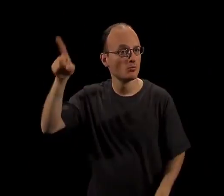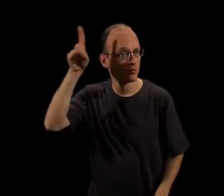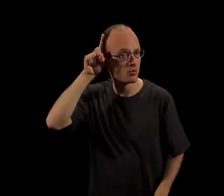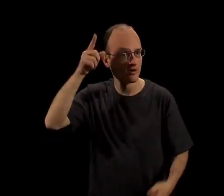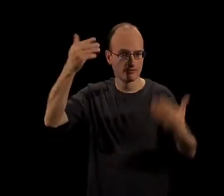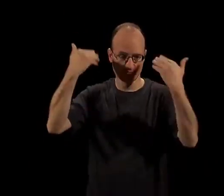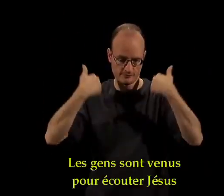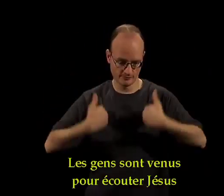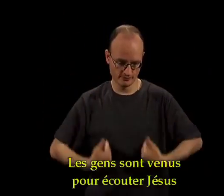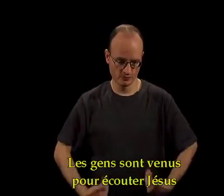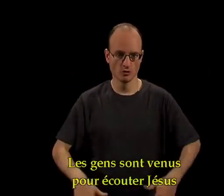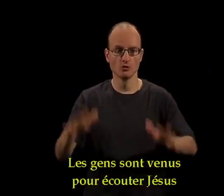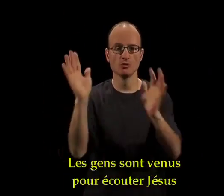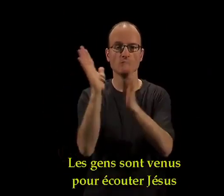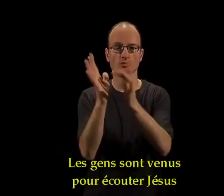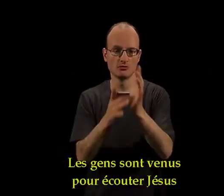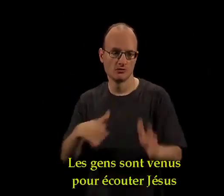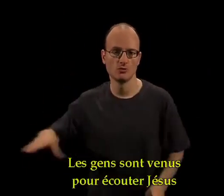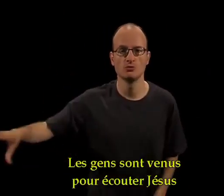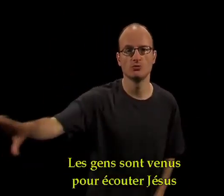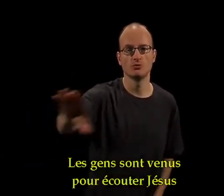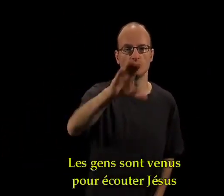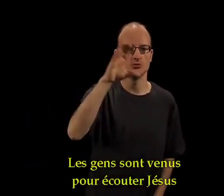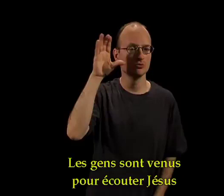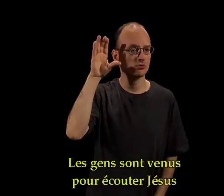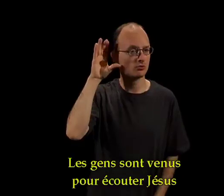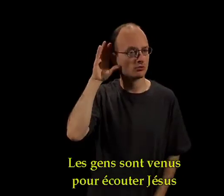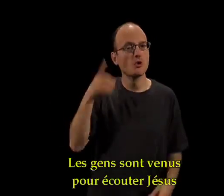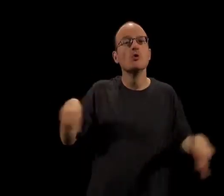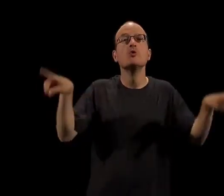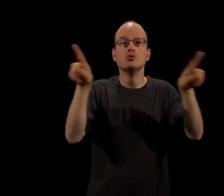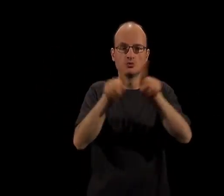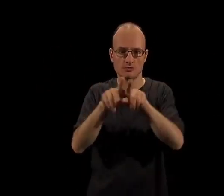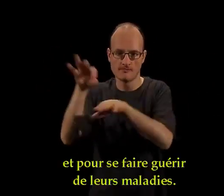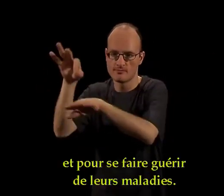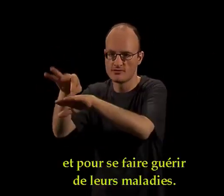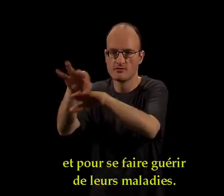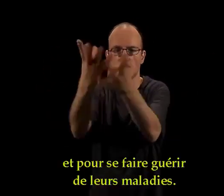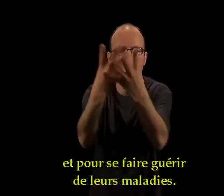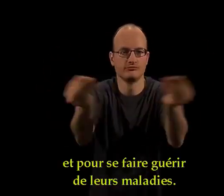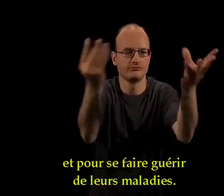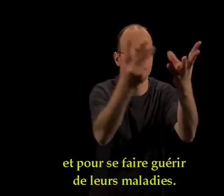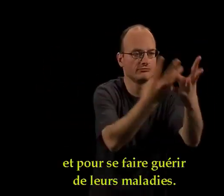il a un grand nombre de ses disciples. Les gens sont venus pour écouter Jésus et pour se faire guérir de leur